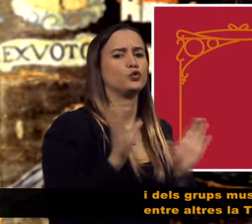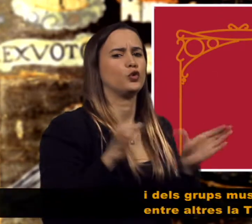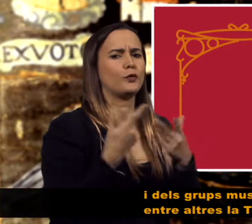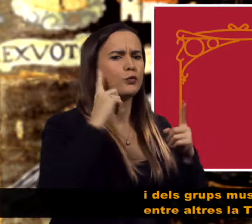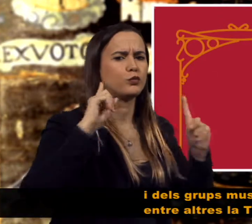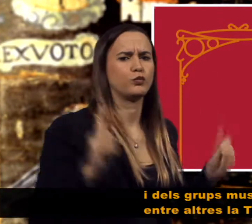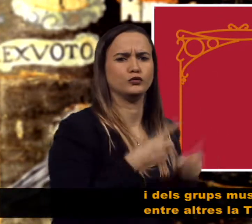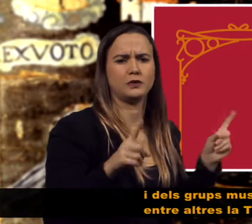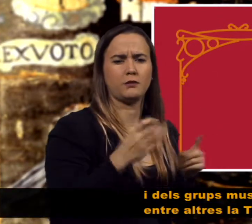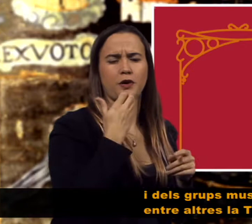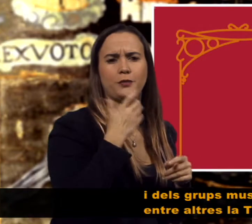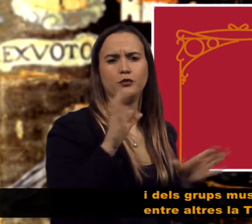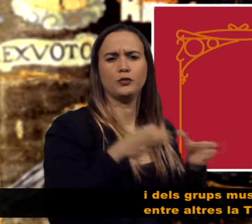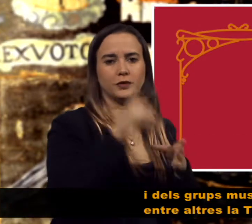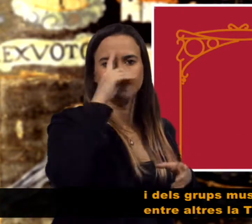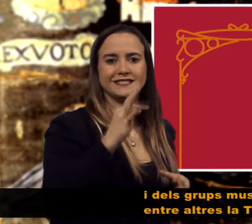grups musicals, entre altres la Trinca.